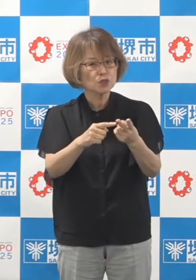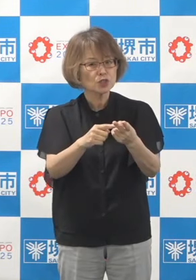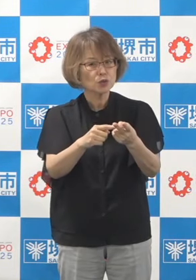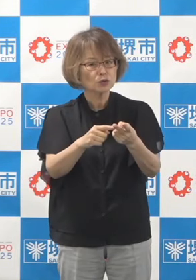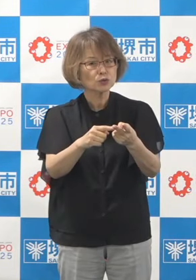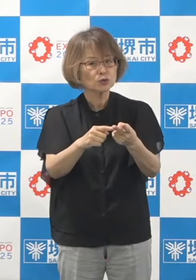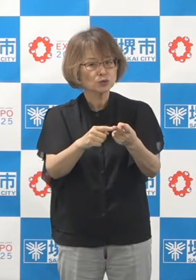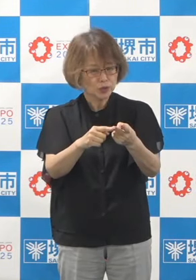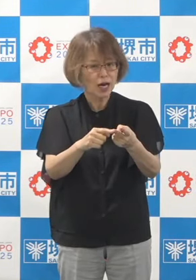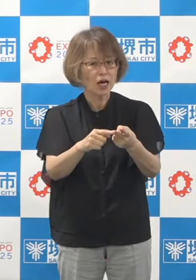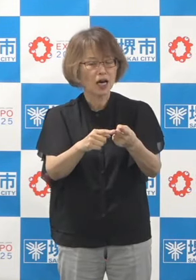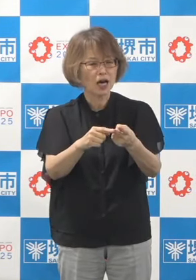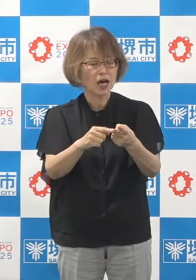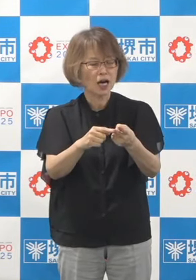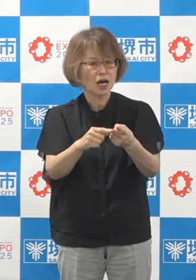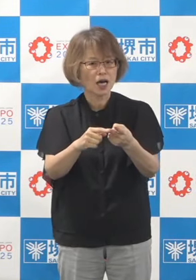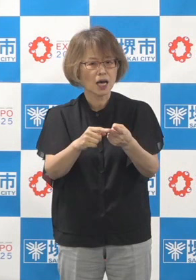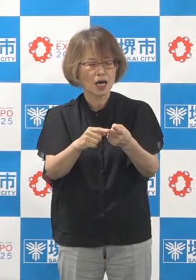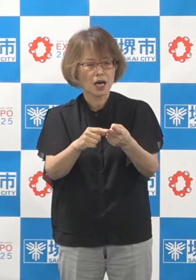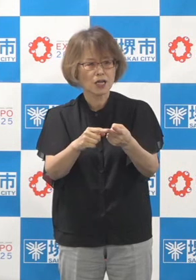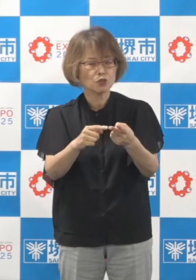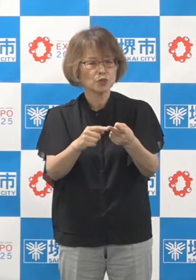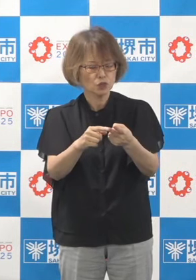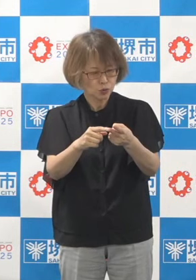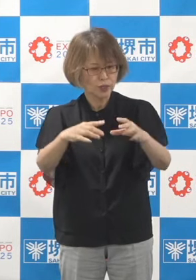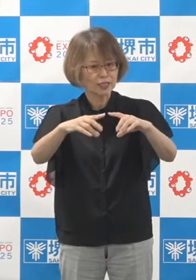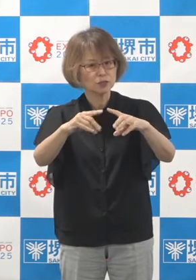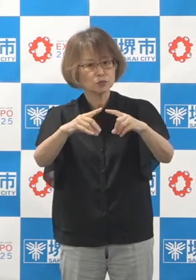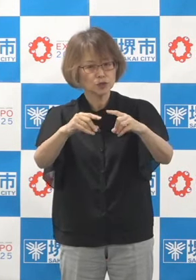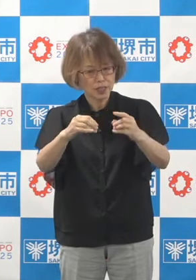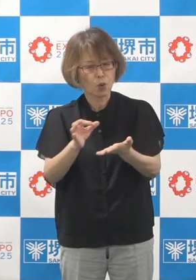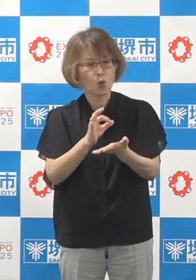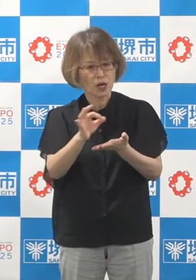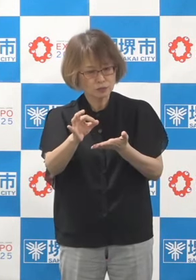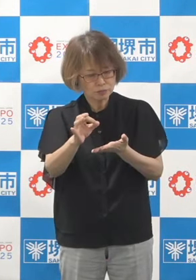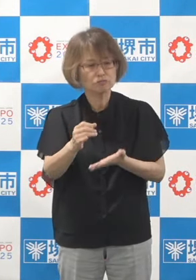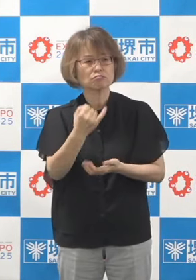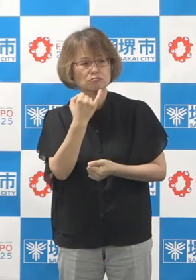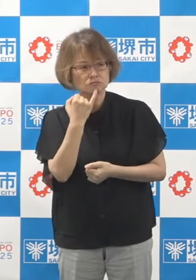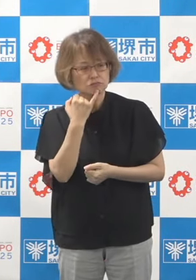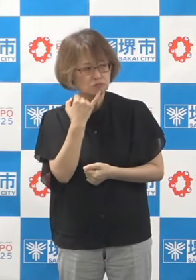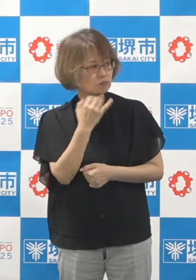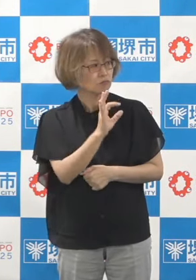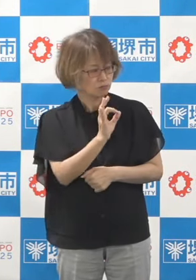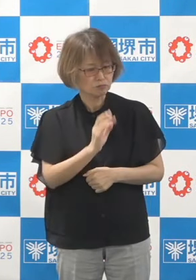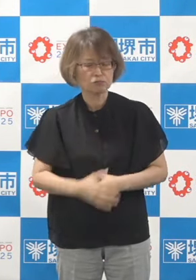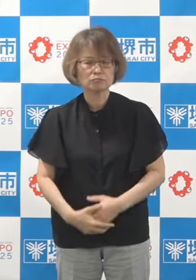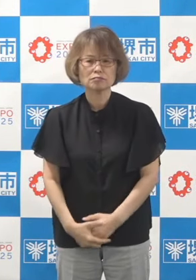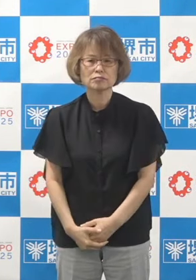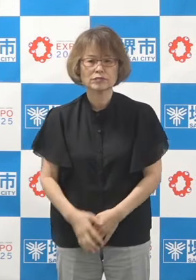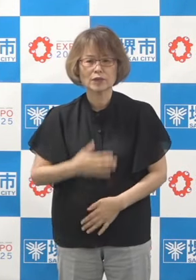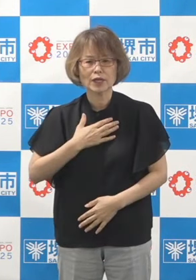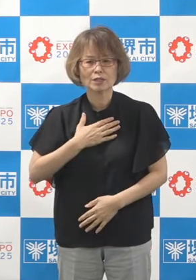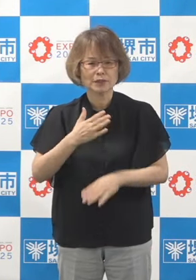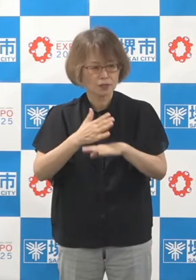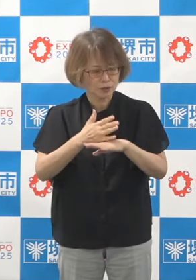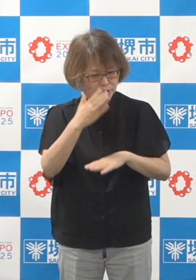導入することで協力するっていう、そういうことでいいんですよね。 はい、その通りです。 わかりました、ありがとうございます。